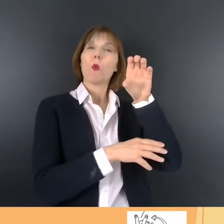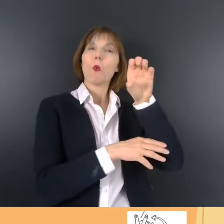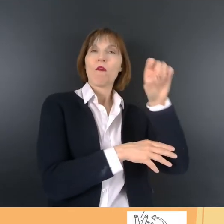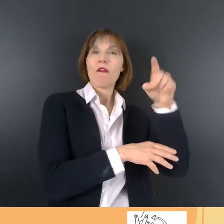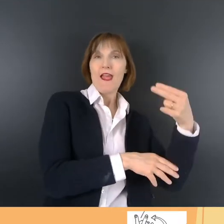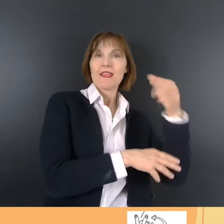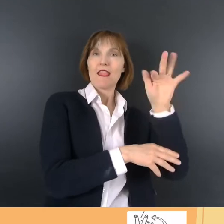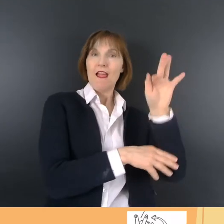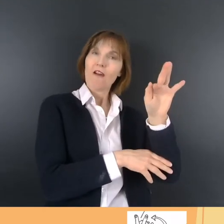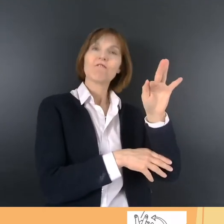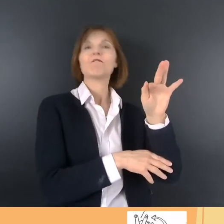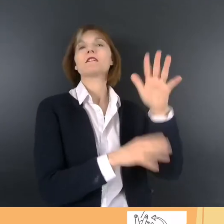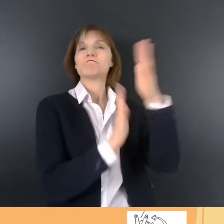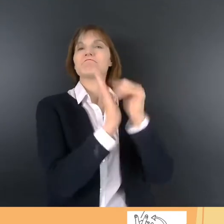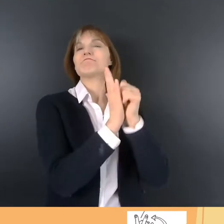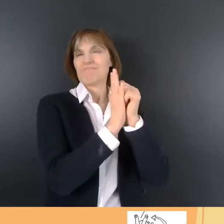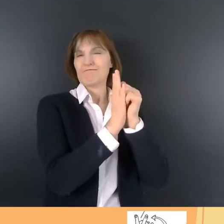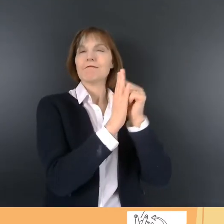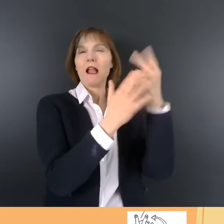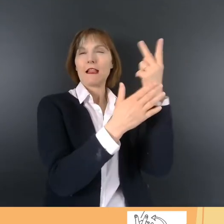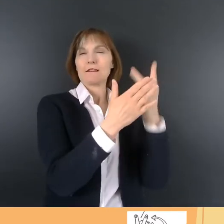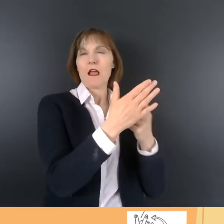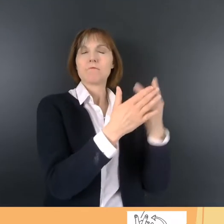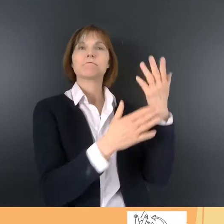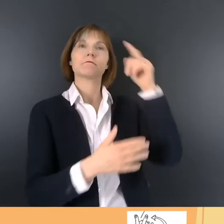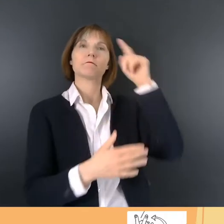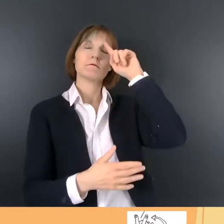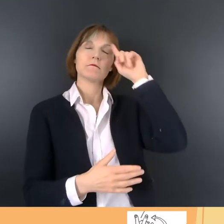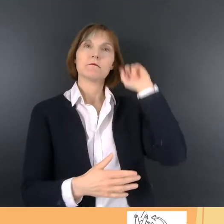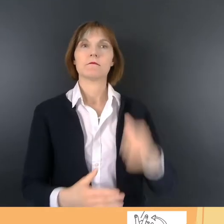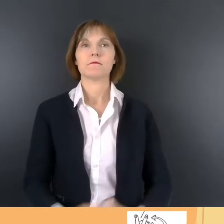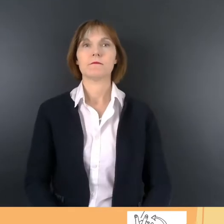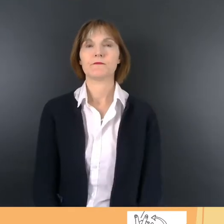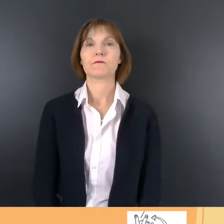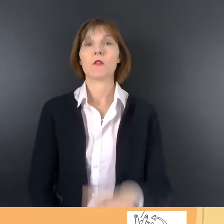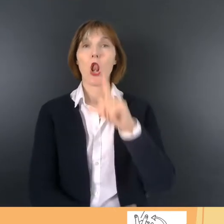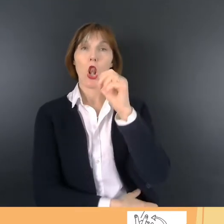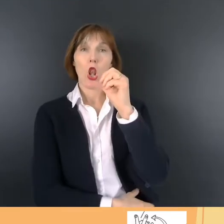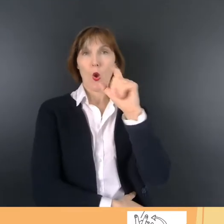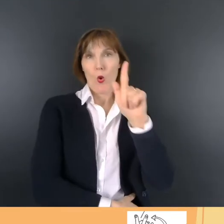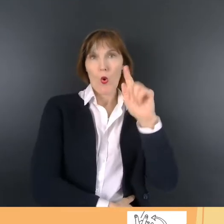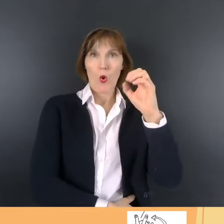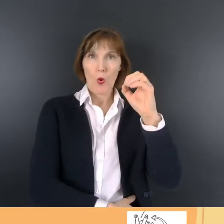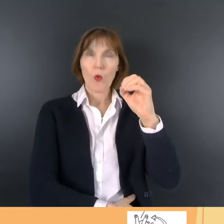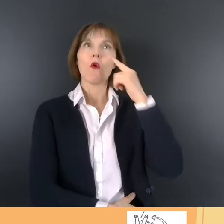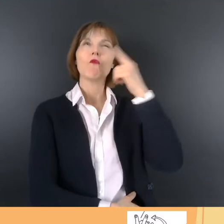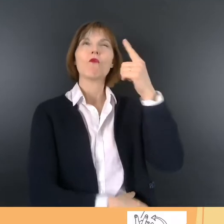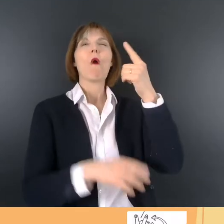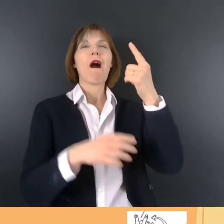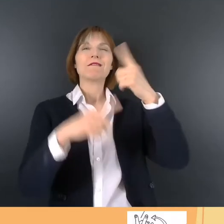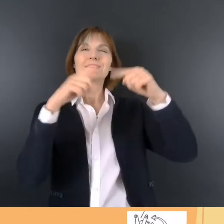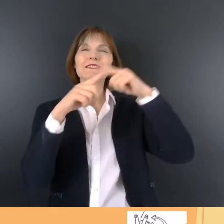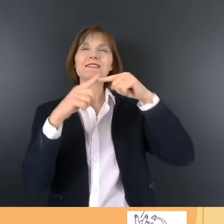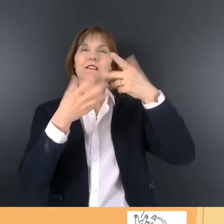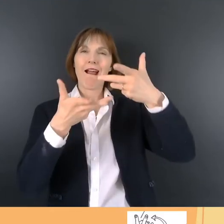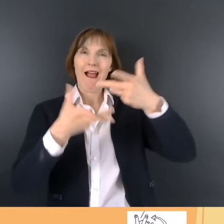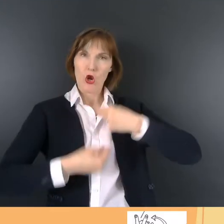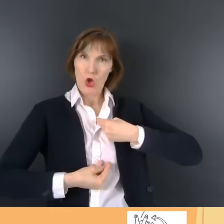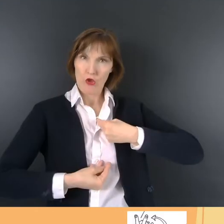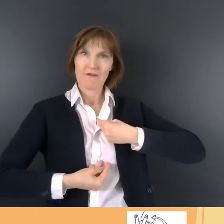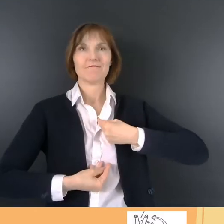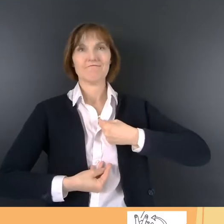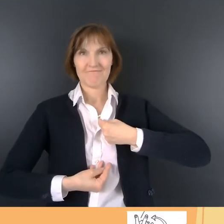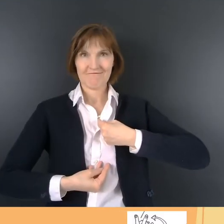ici, donc E-N-F. Le dessin, donc là, vous voyez, ce signe-là, c'est accueil, donc accueil,